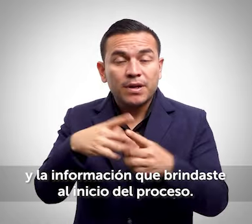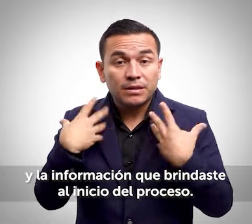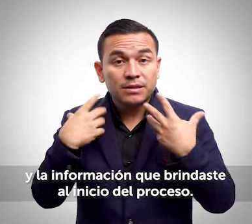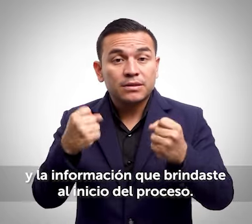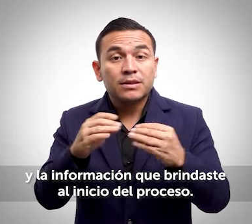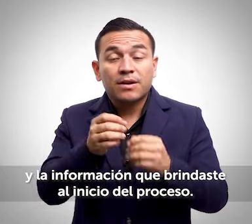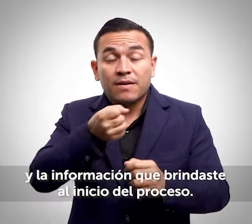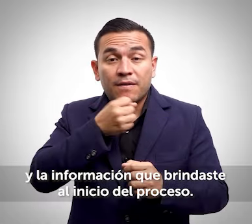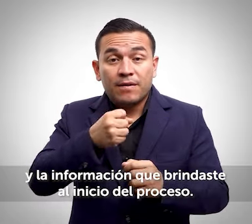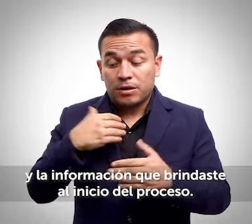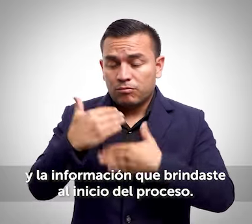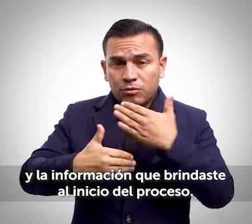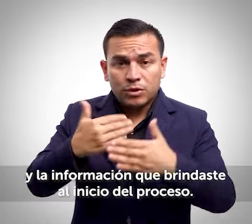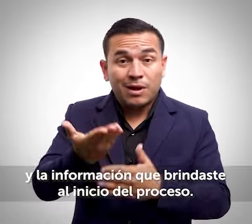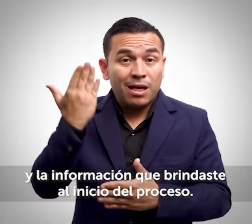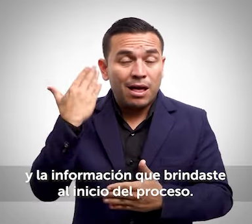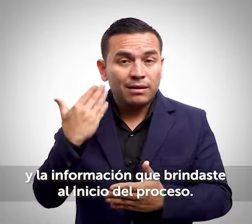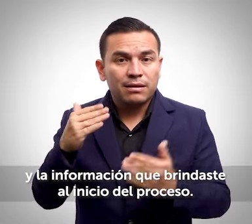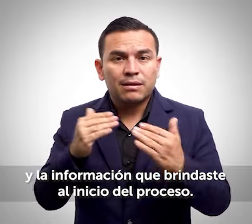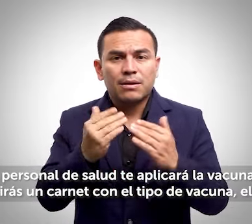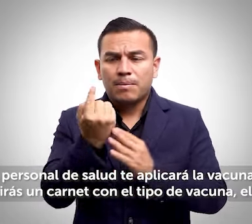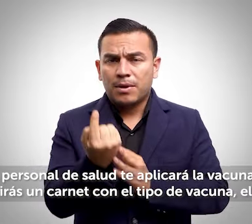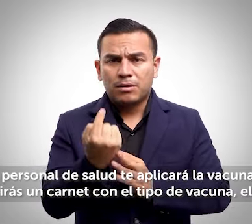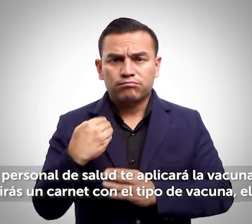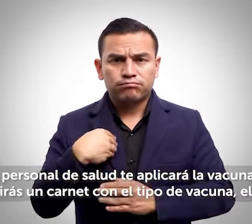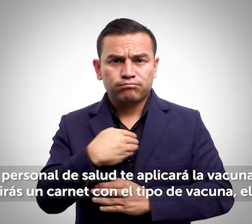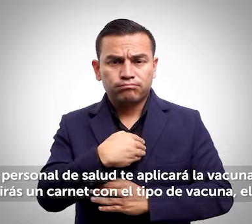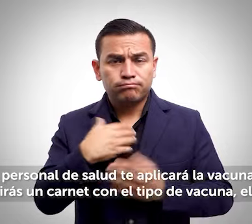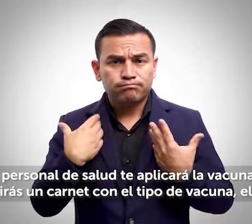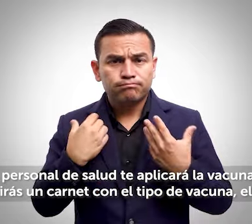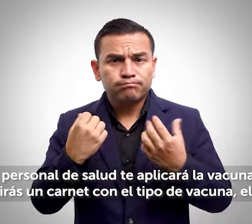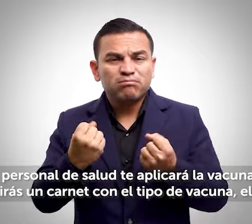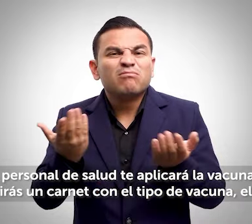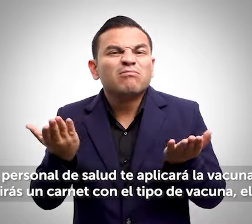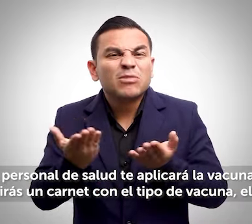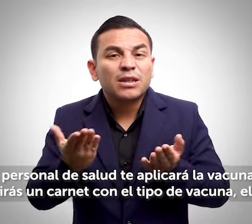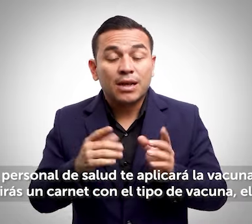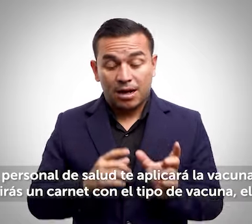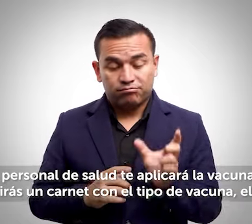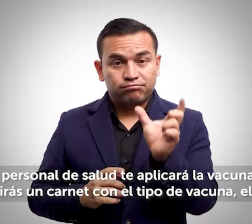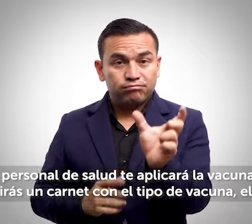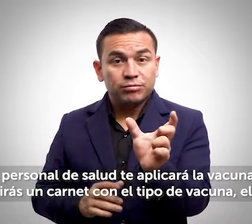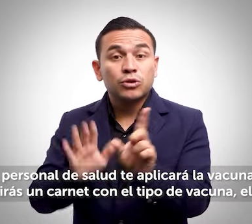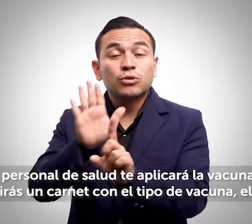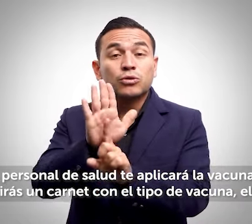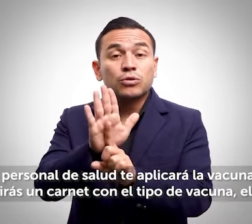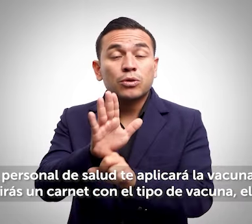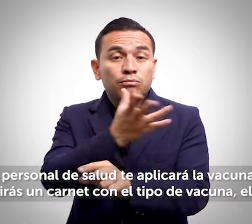la información que brindaste al inicio del proceso. El personal de salud te aplicará la vacuna y recibirás un carnet con el tipo de